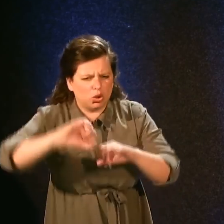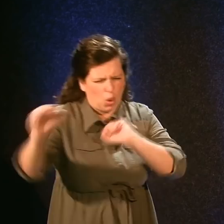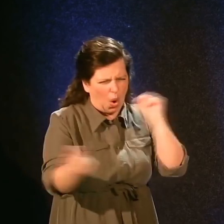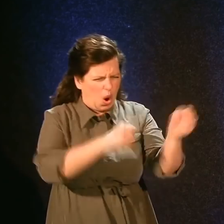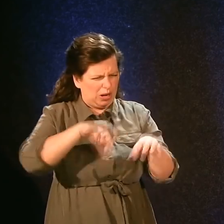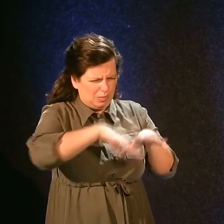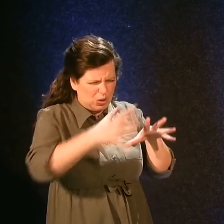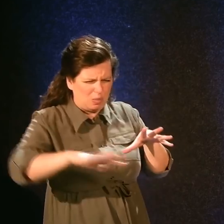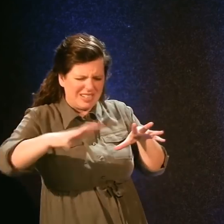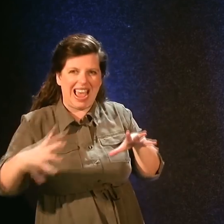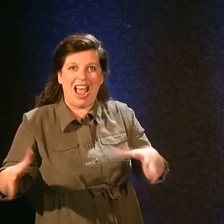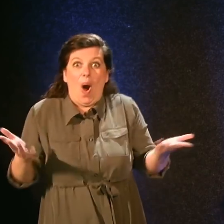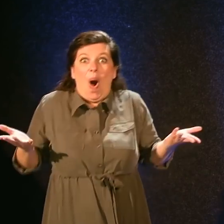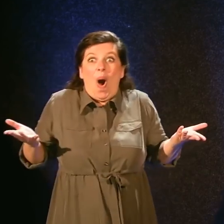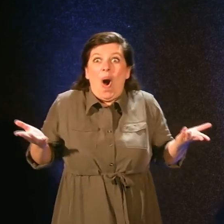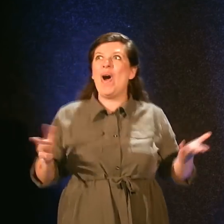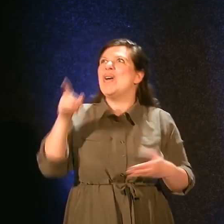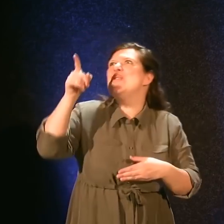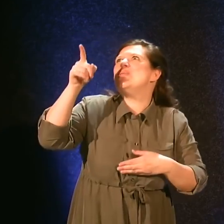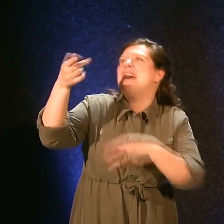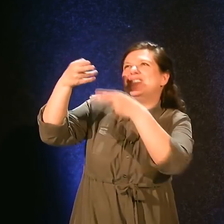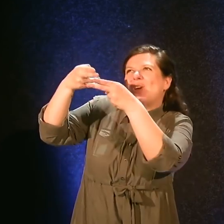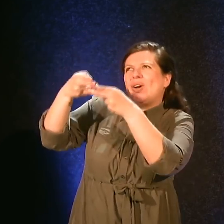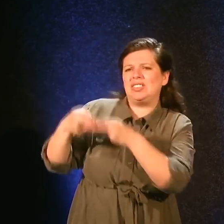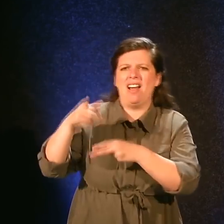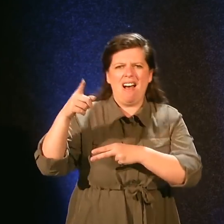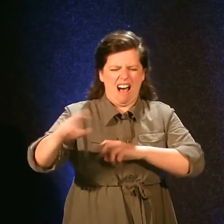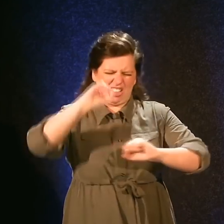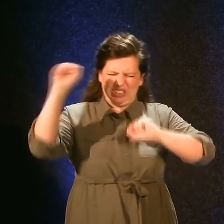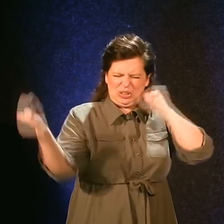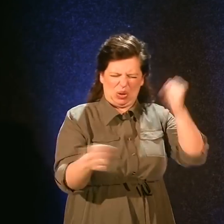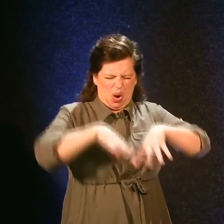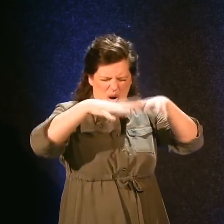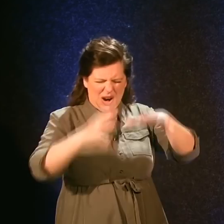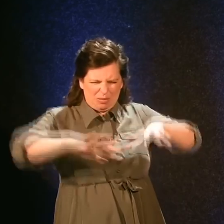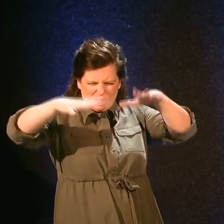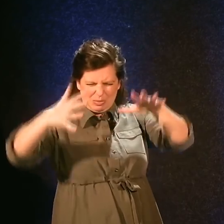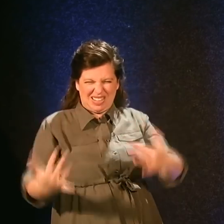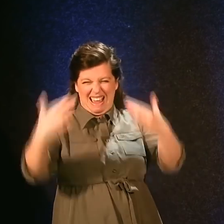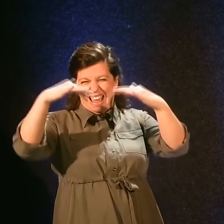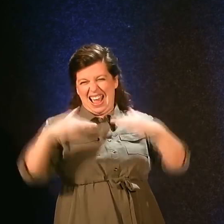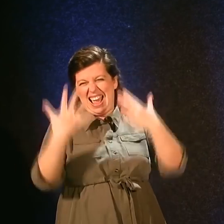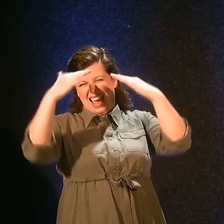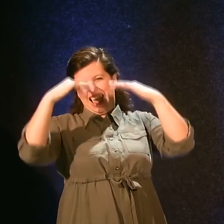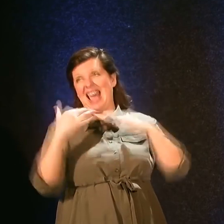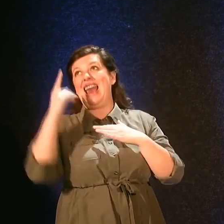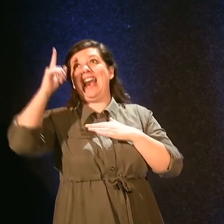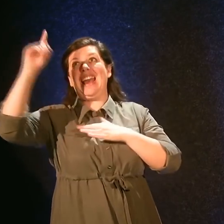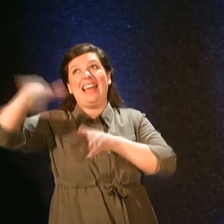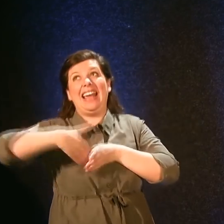Als het stormt op zee, oh, oh. U bent de rust als het stormt op zee.